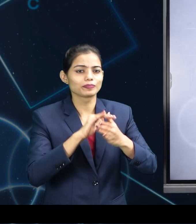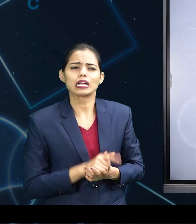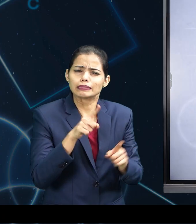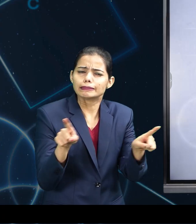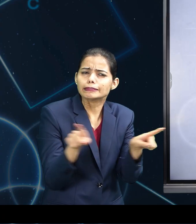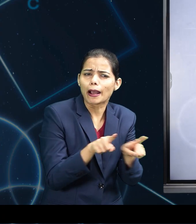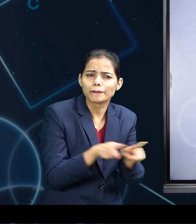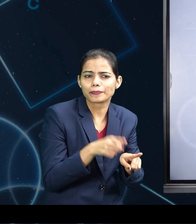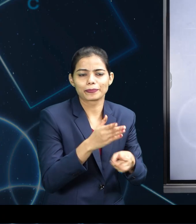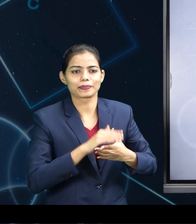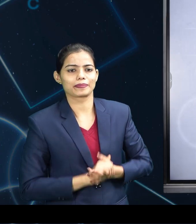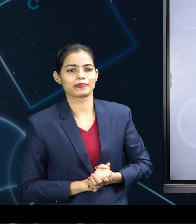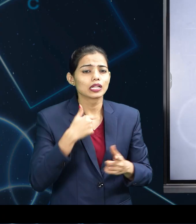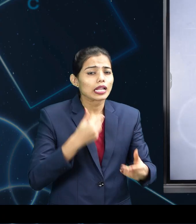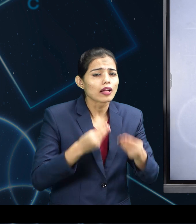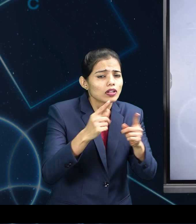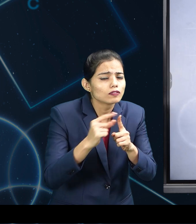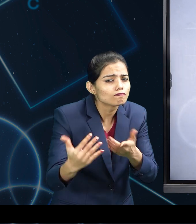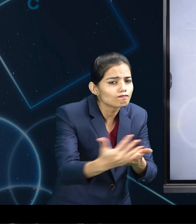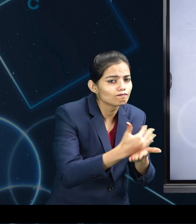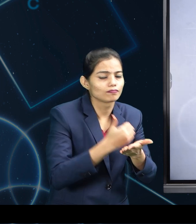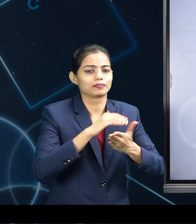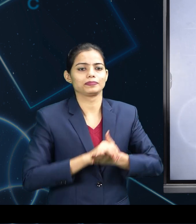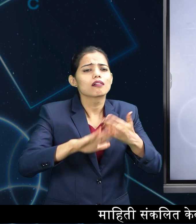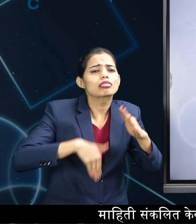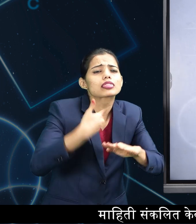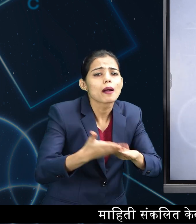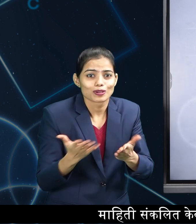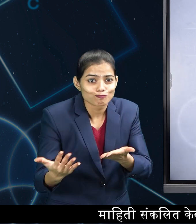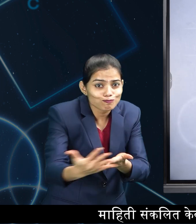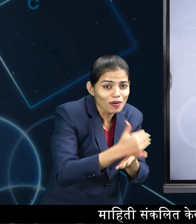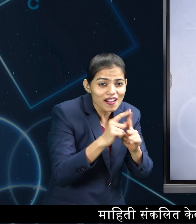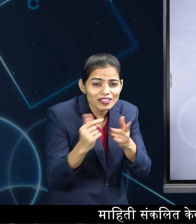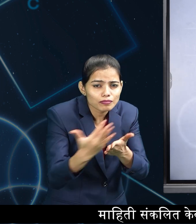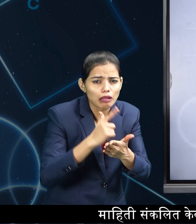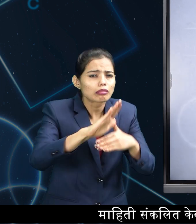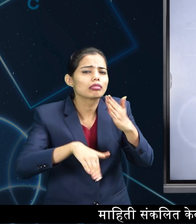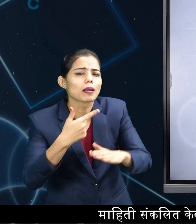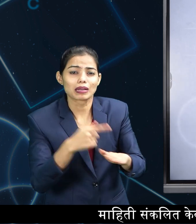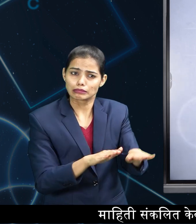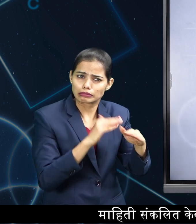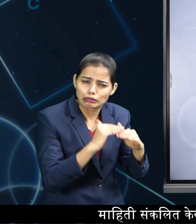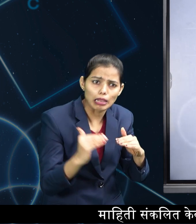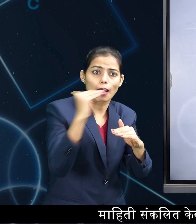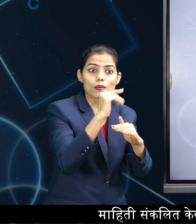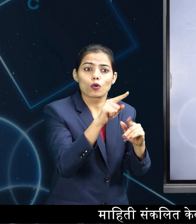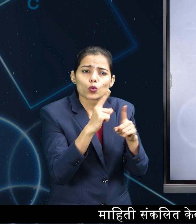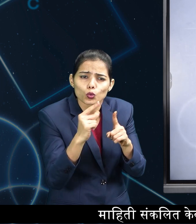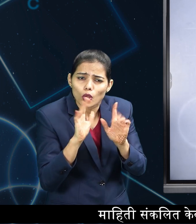मुलाखती, नमुना निवड, माहितीचे सादरीकरण. माहिती संकलित केल्यानंतर पुढील टप्पा म्हणजे